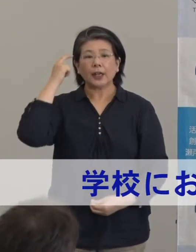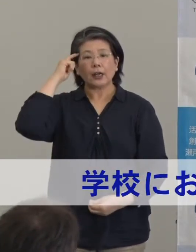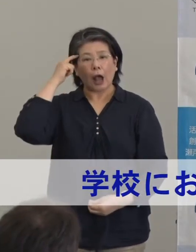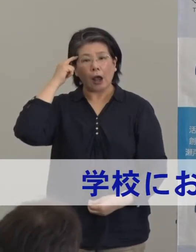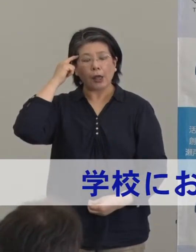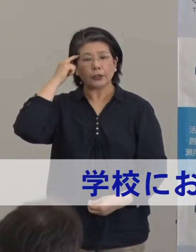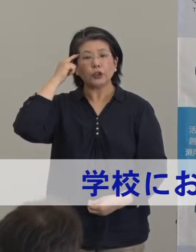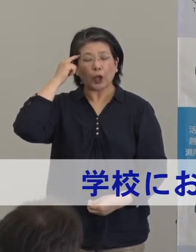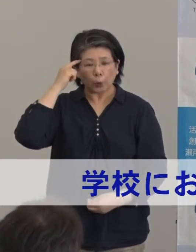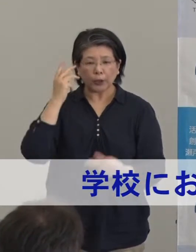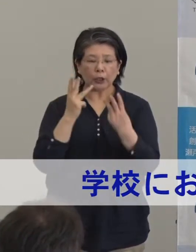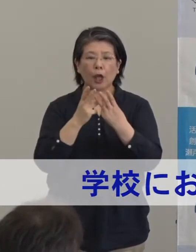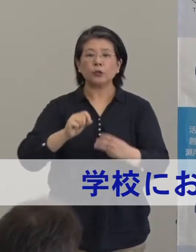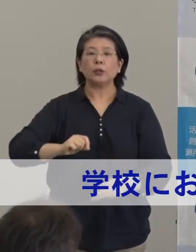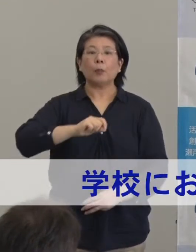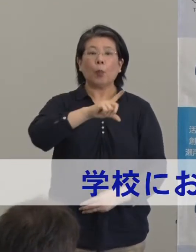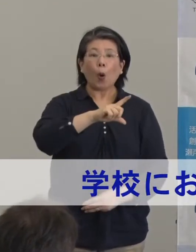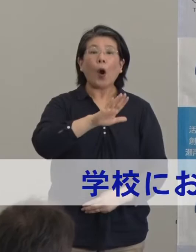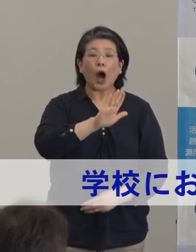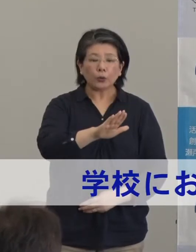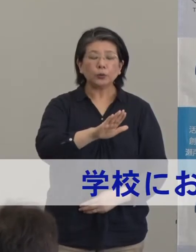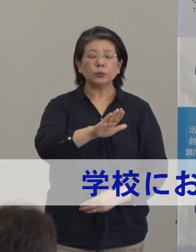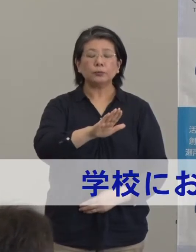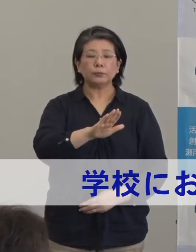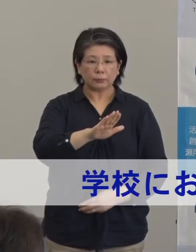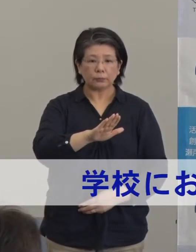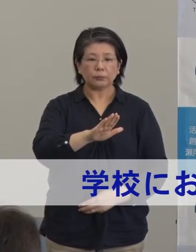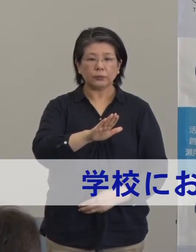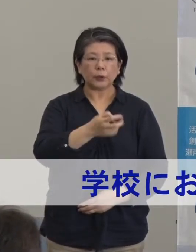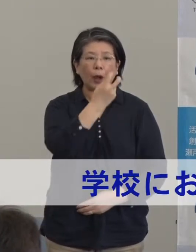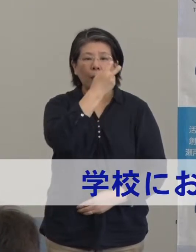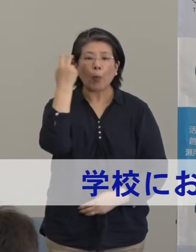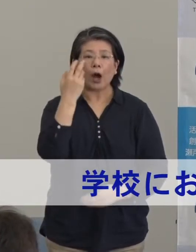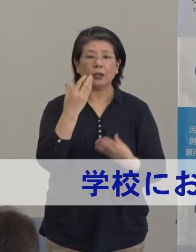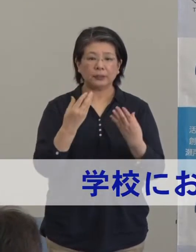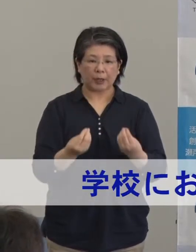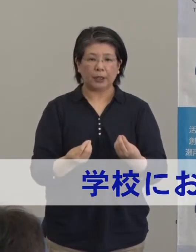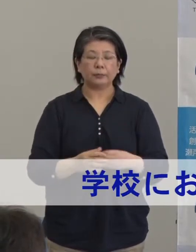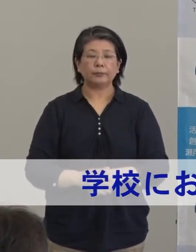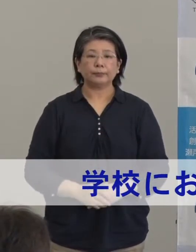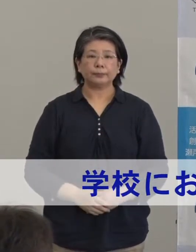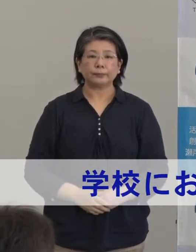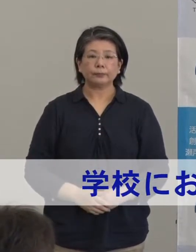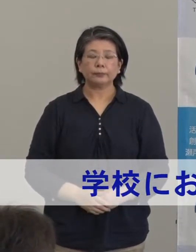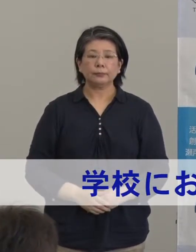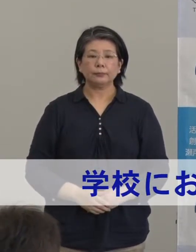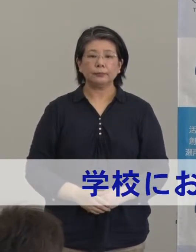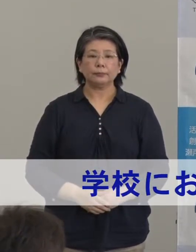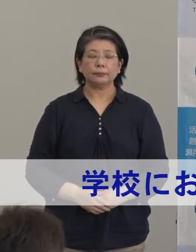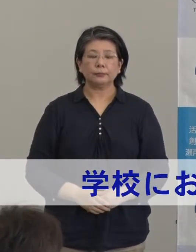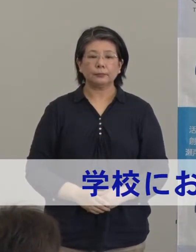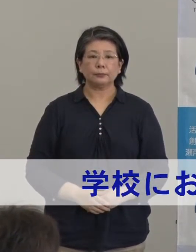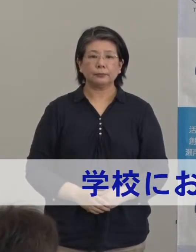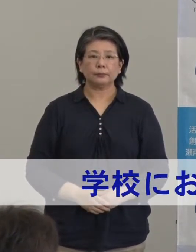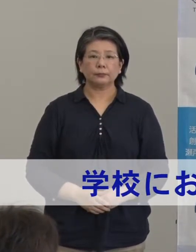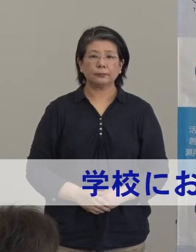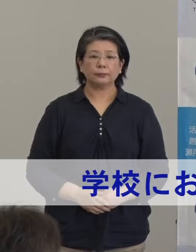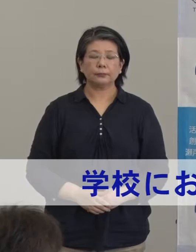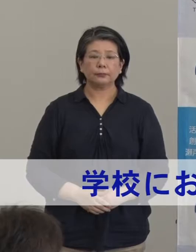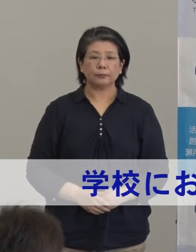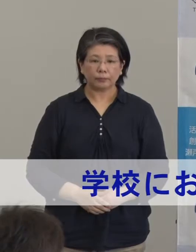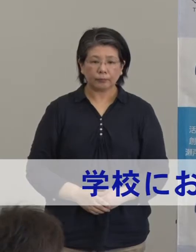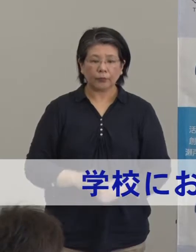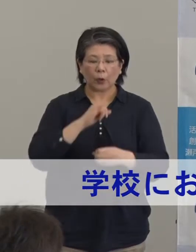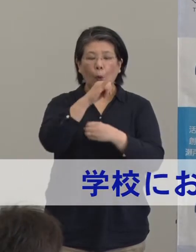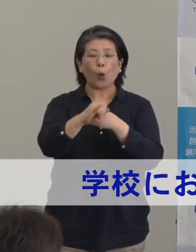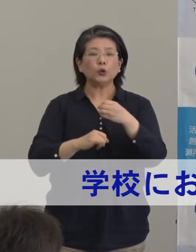インターネット環境が想定されているという状況が判明したところでございます。まあ、そういう形の中で、オン